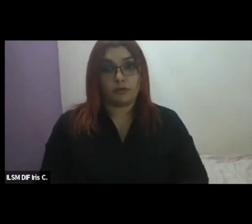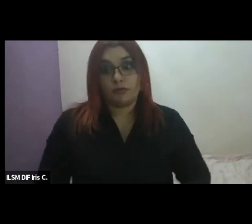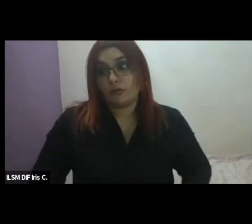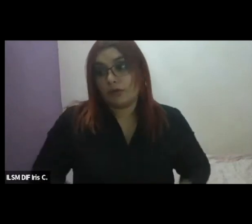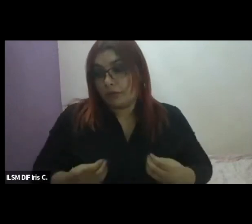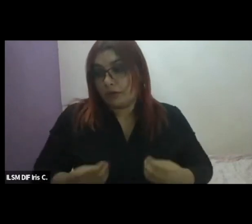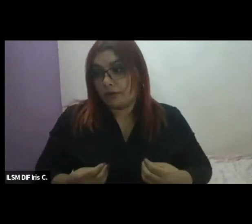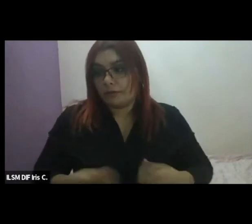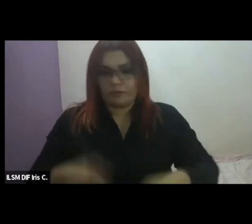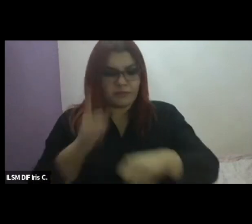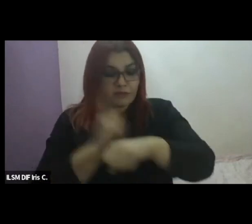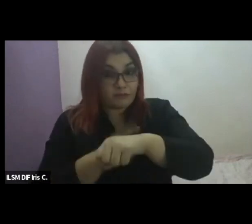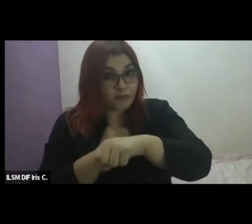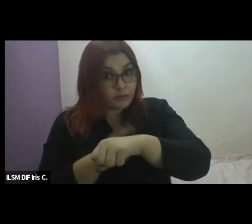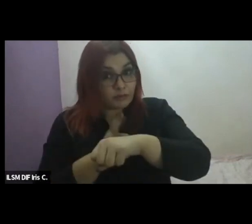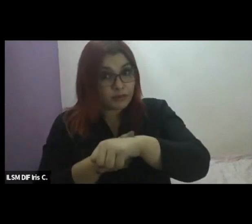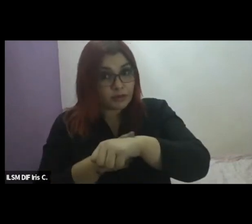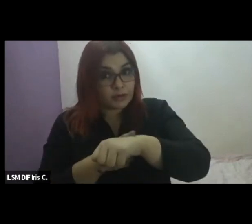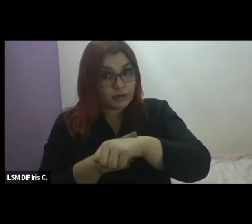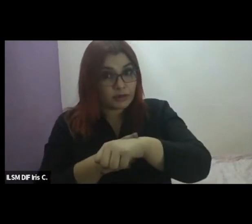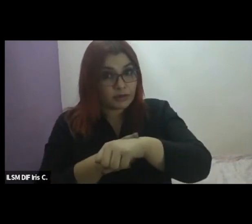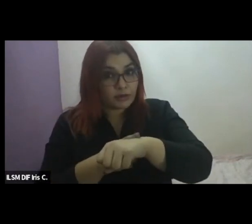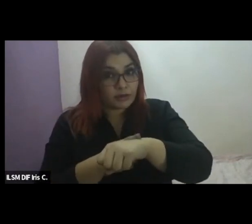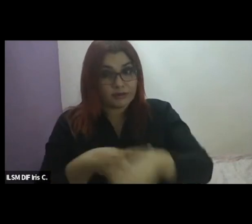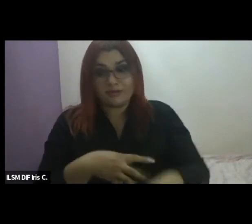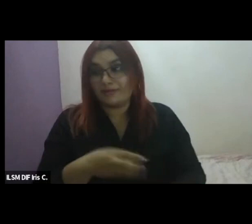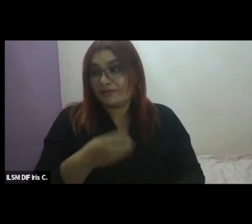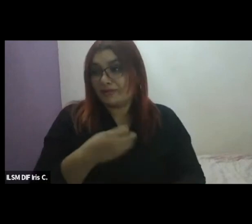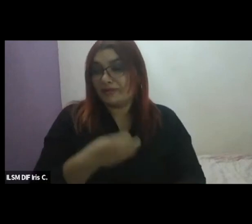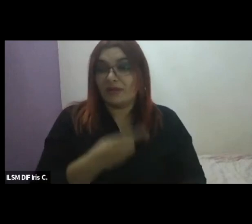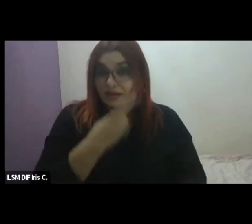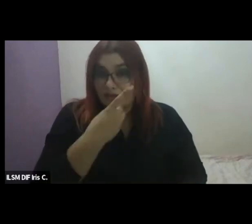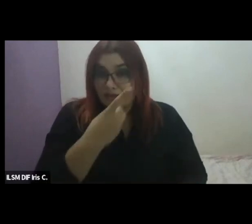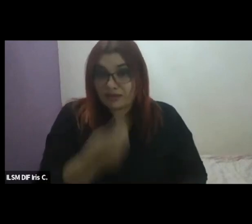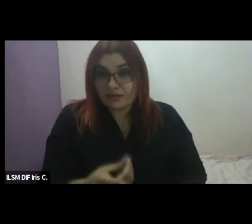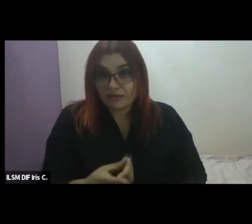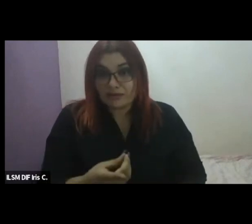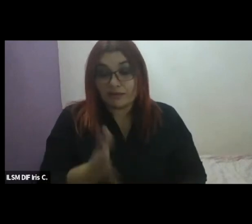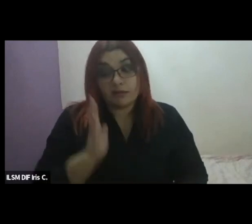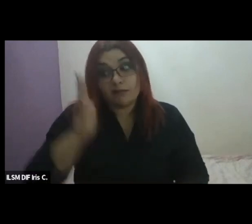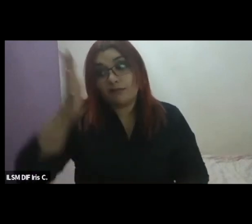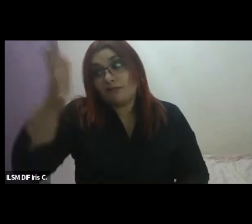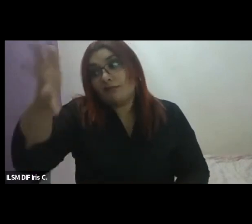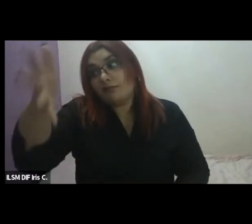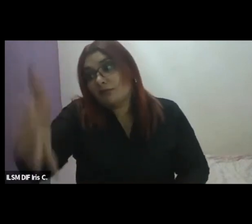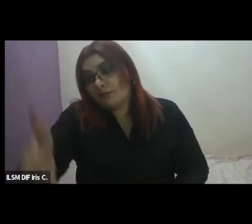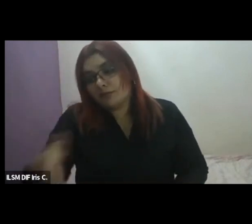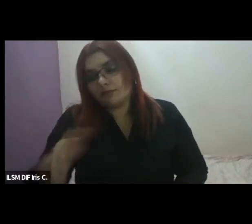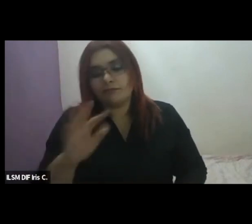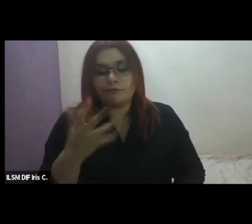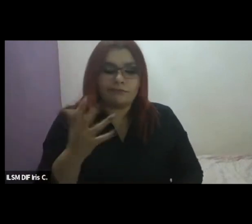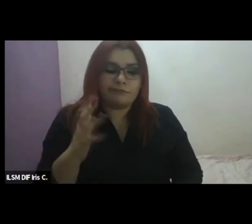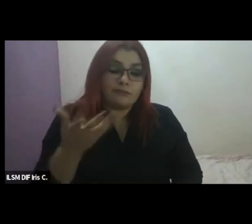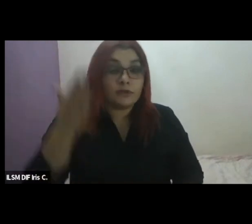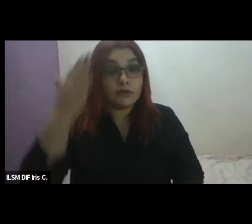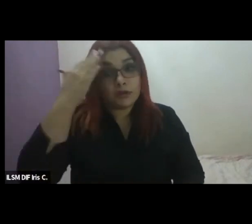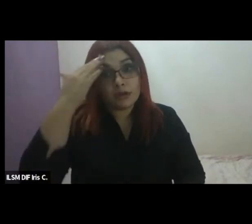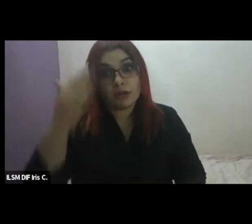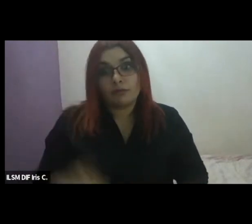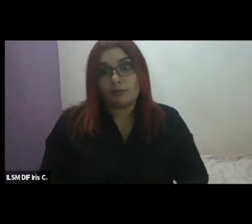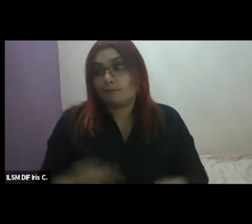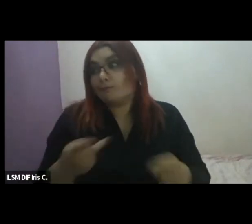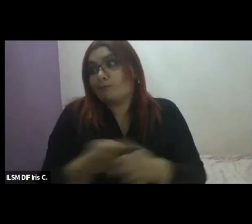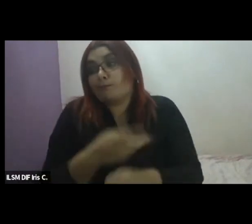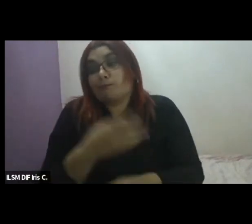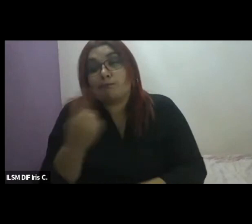diagnóstico marca tu paso por la sociedad y va a determinar los espacios en los cuales